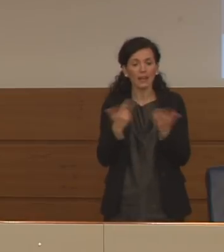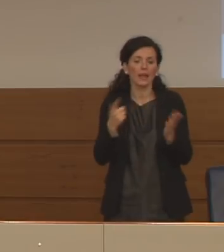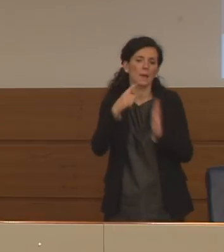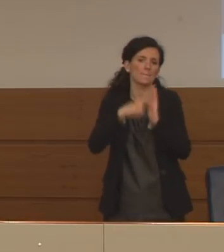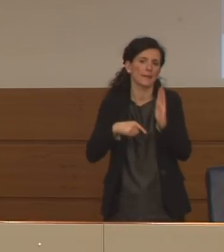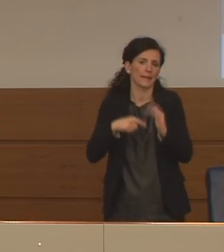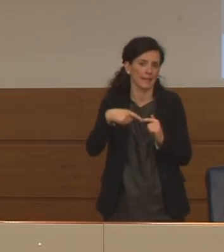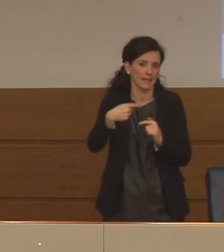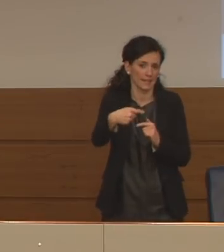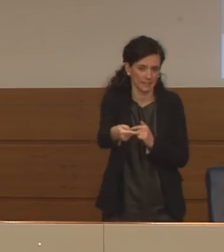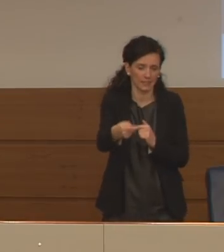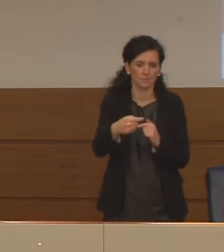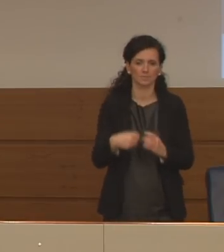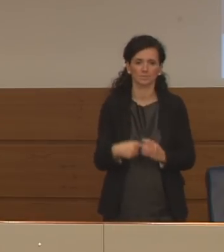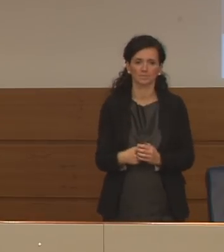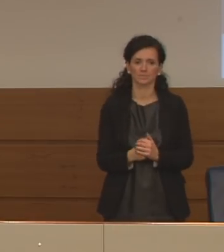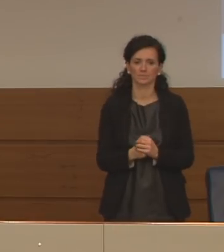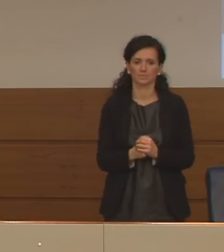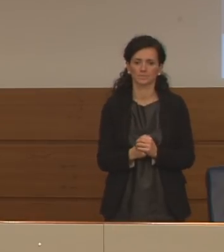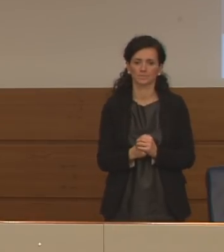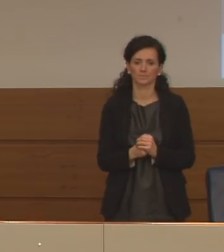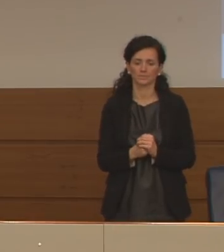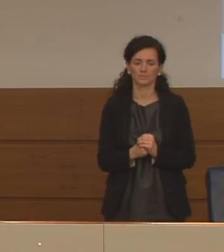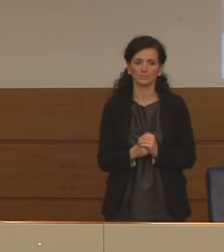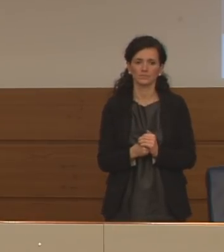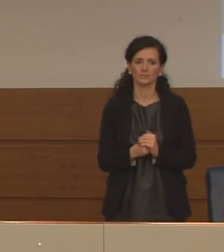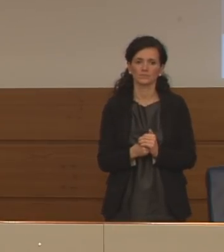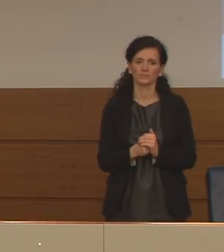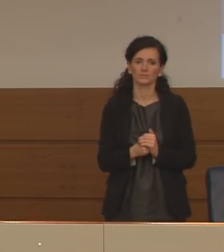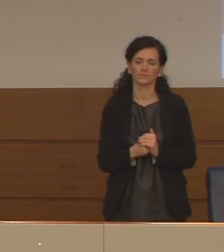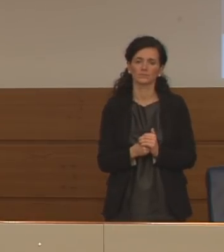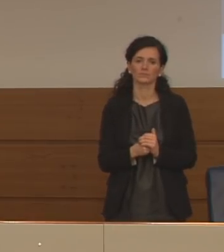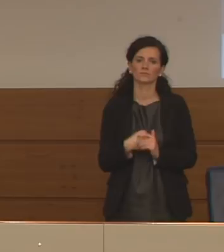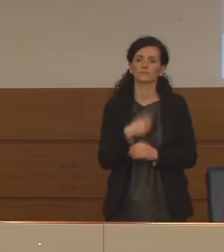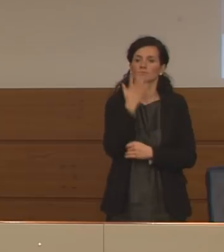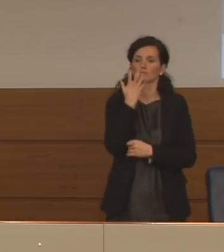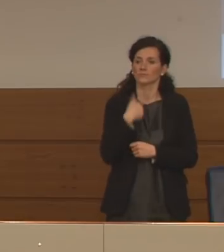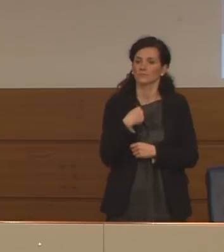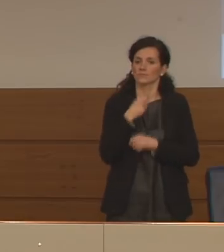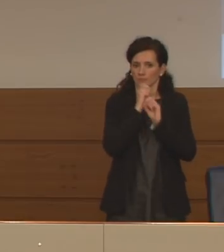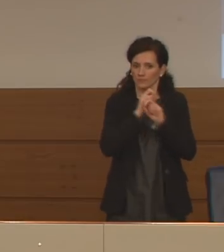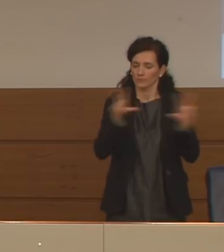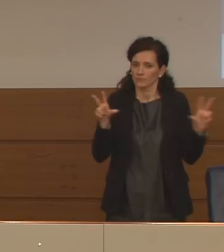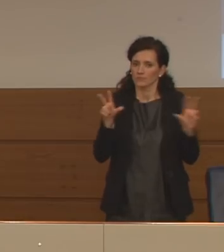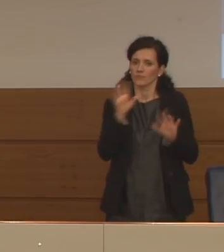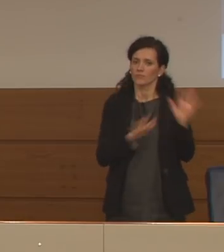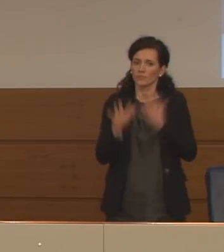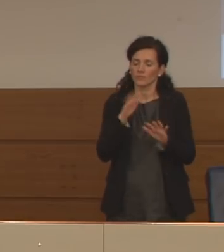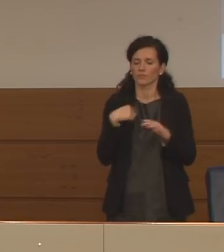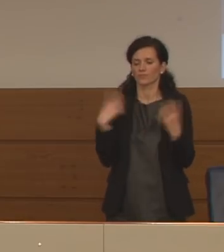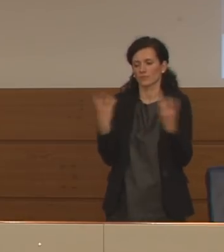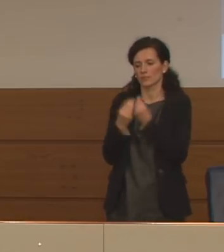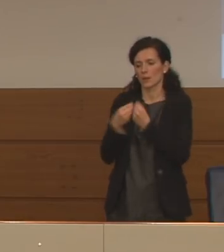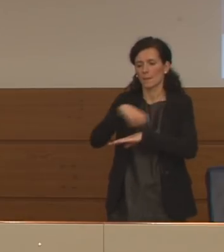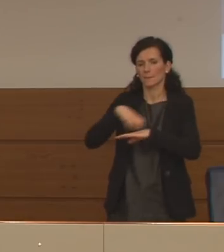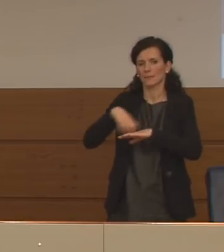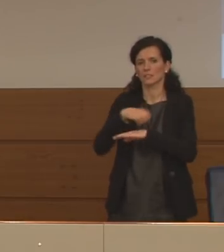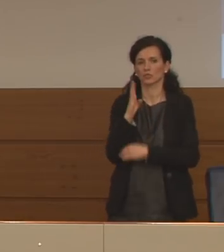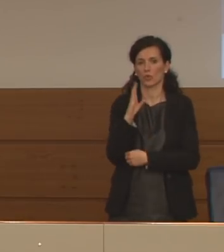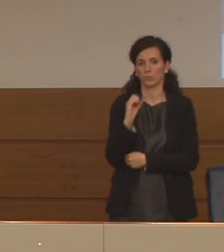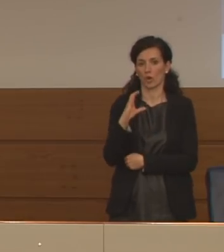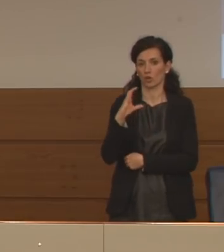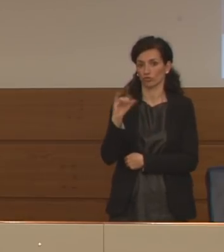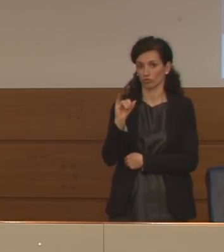venire volevo anche darvi informazione che stiamo lavorando con il ministro boccia con